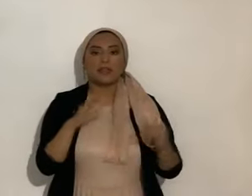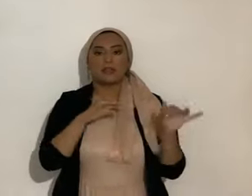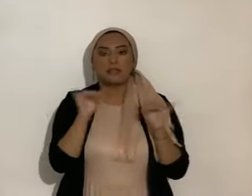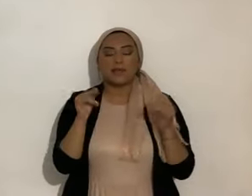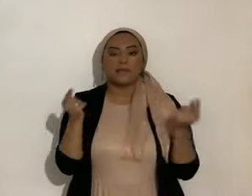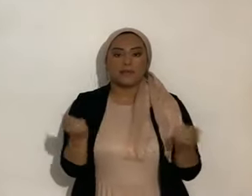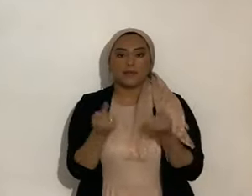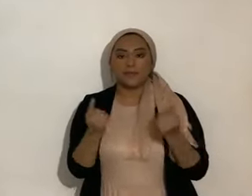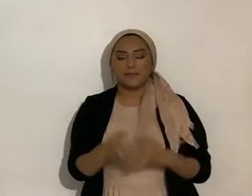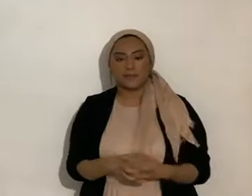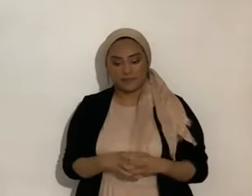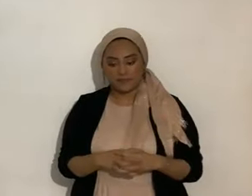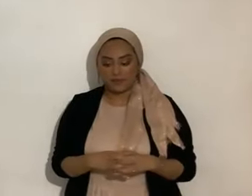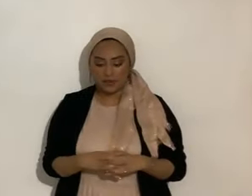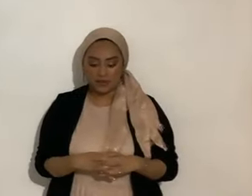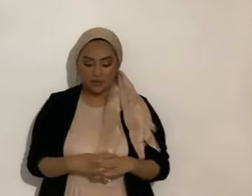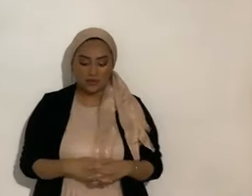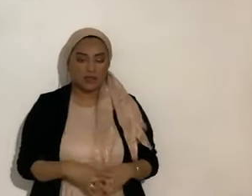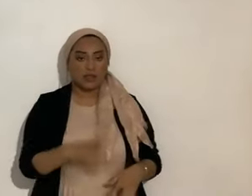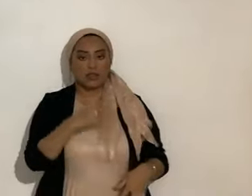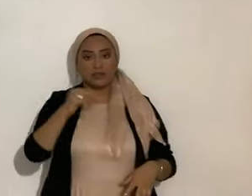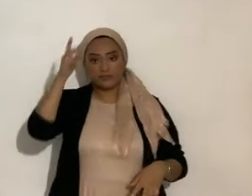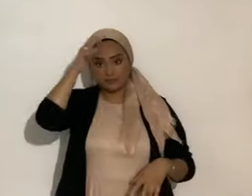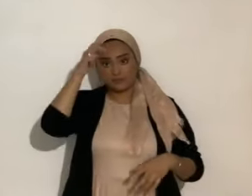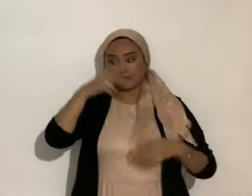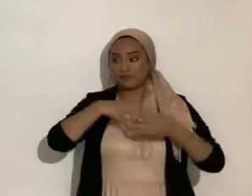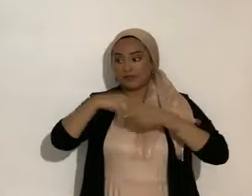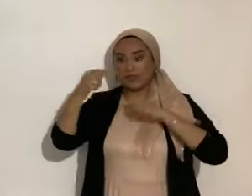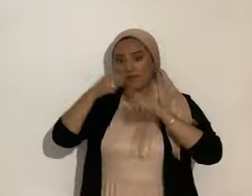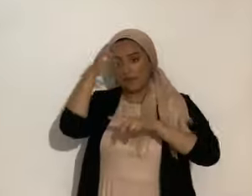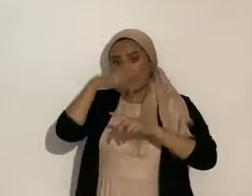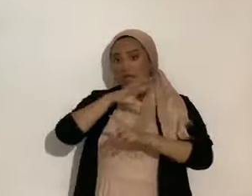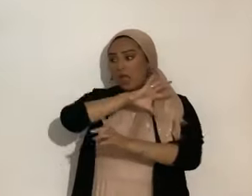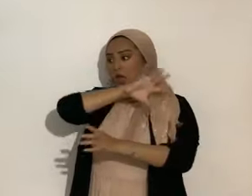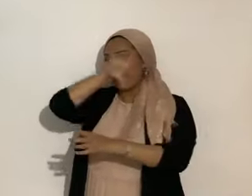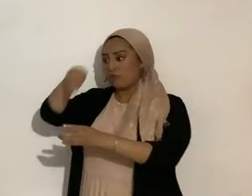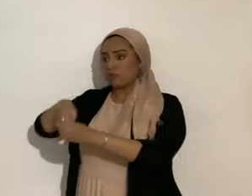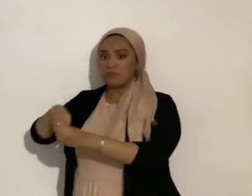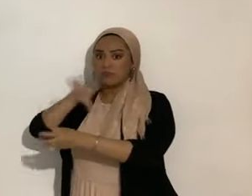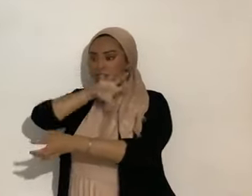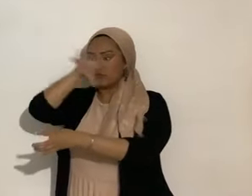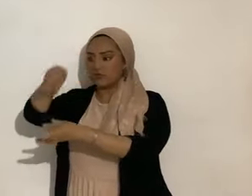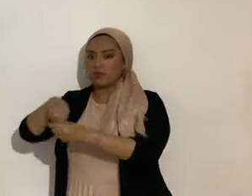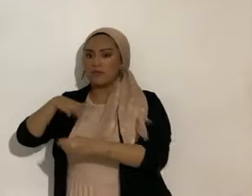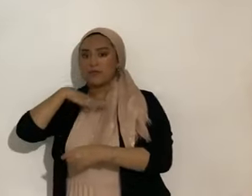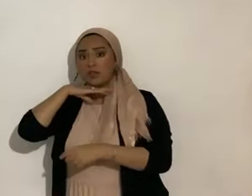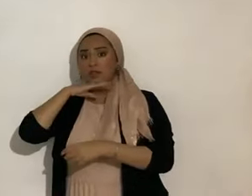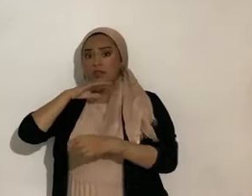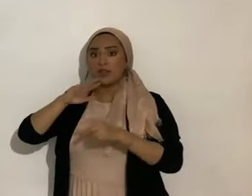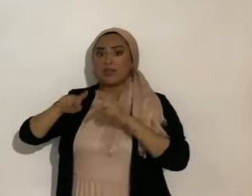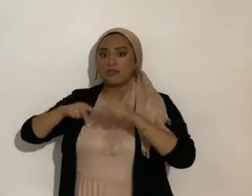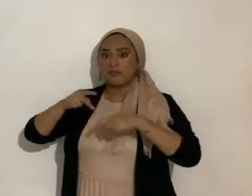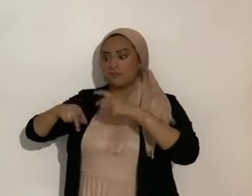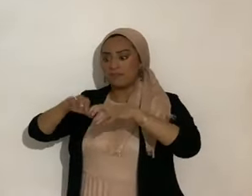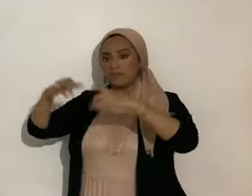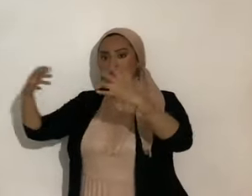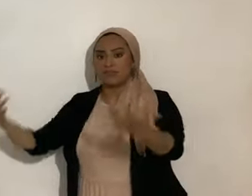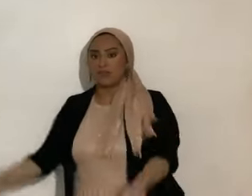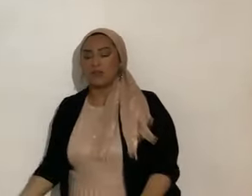a pecado. Bueno, y los demonios salidos del hombre entraron en los cerdos y el hato se precipitó por un despeñadero al agua y se